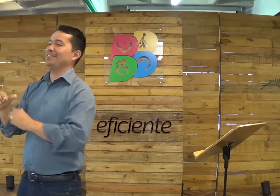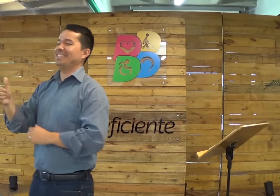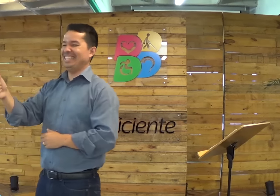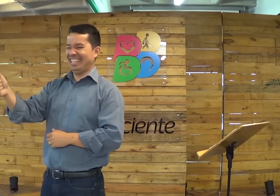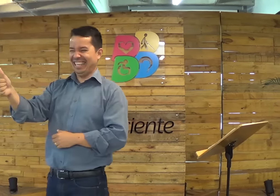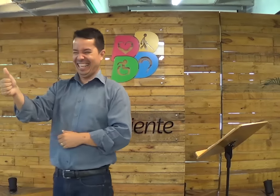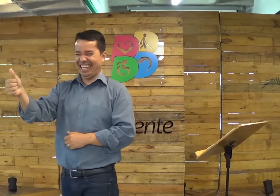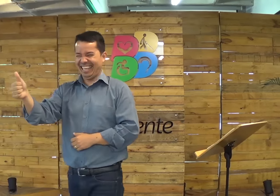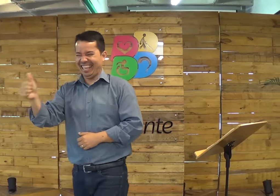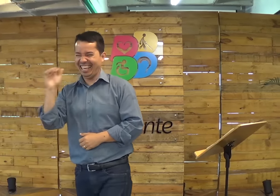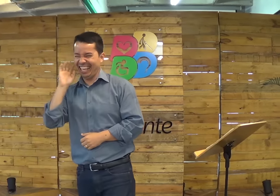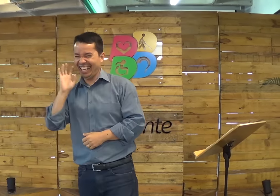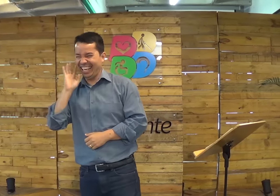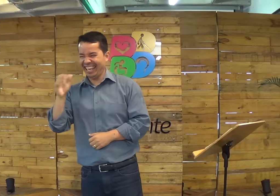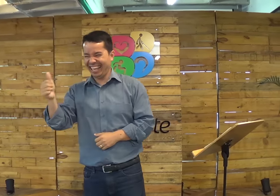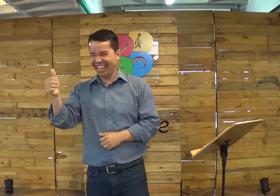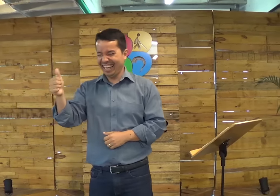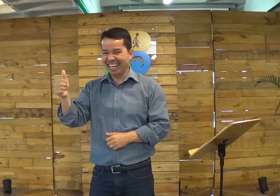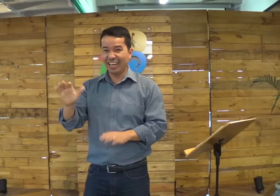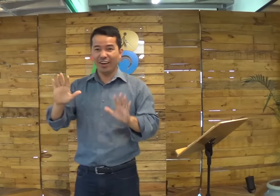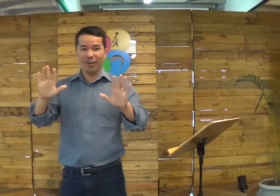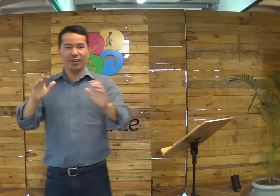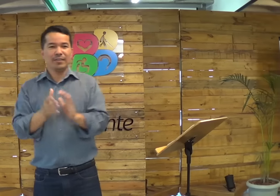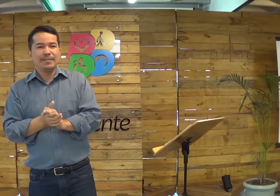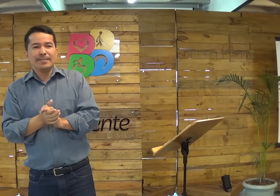e isso legal legal